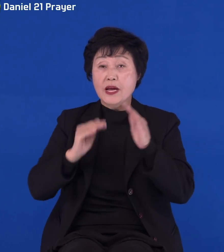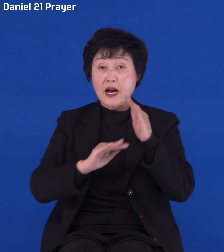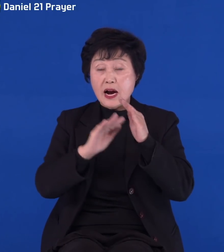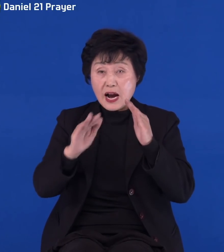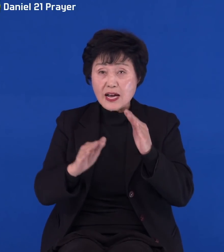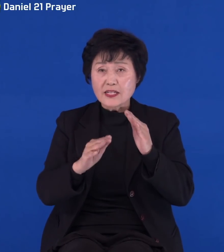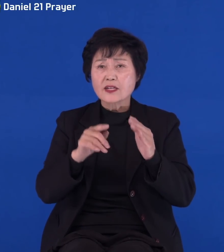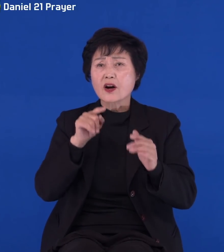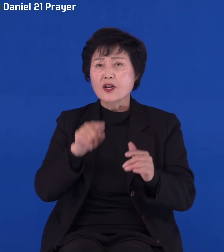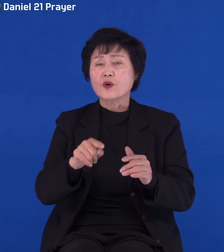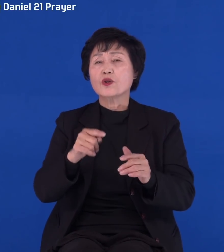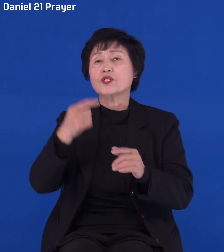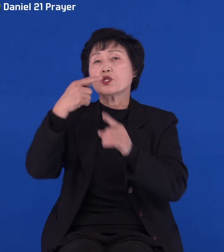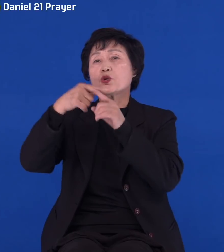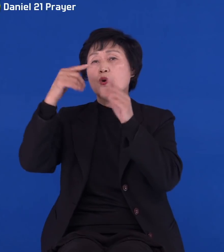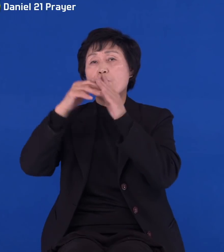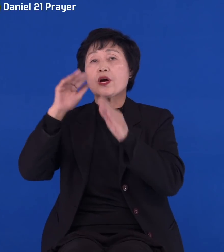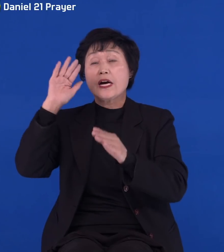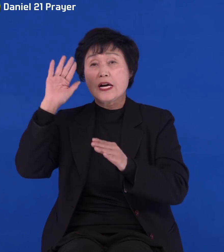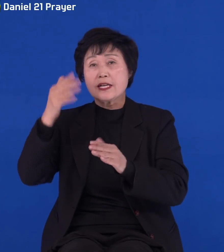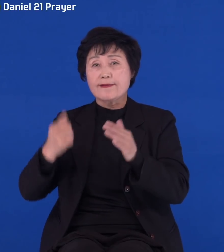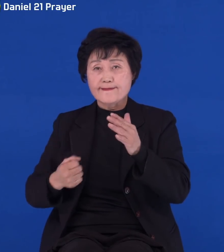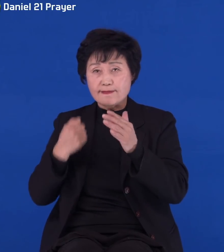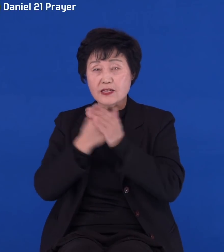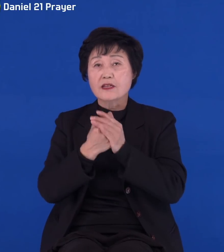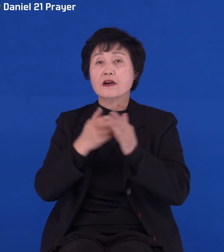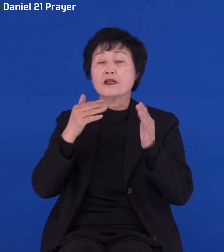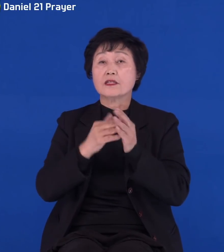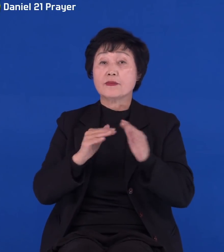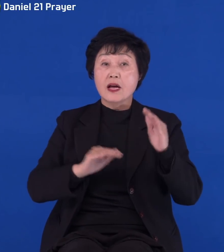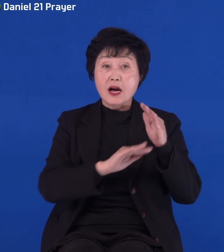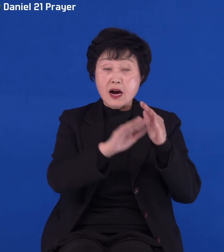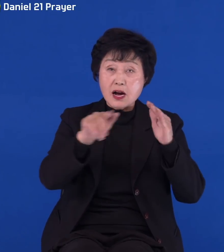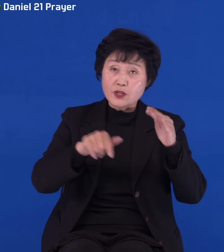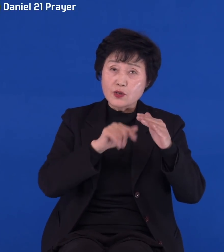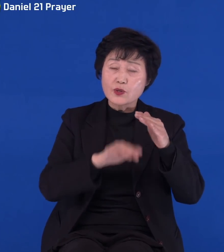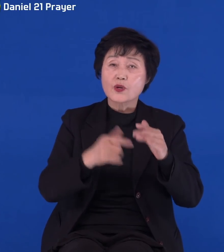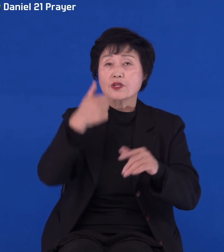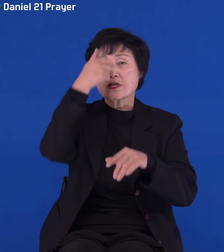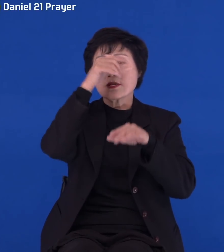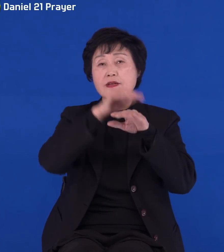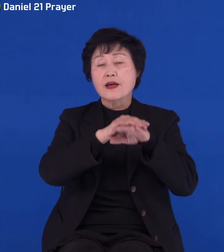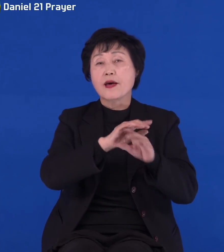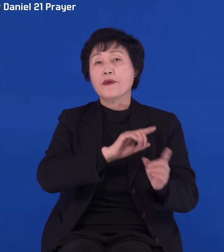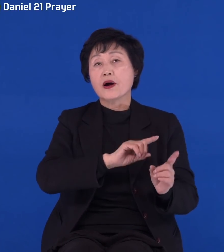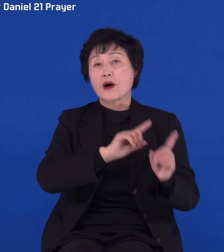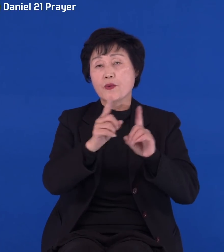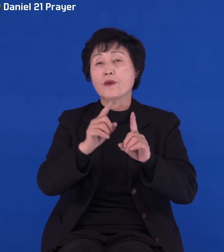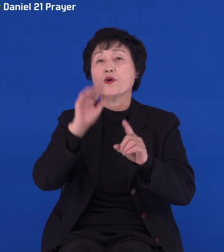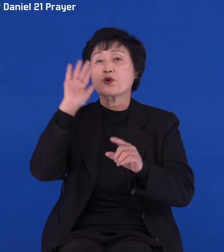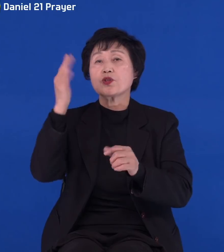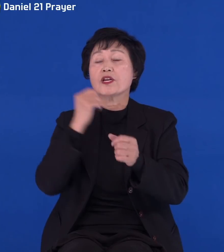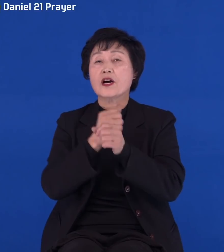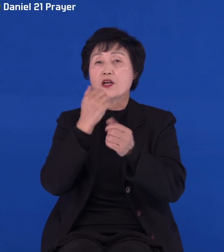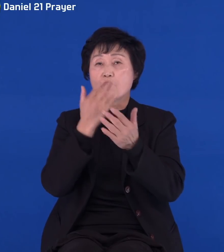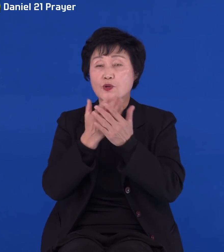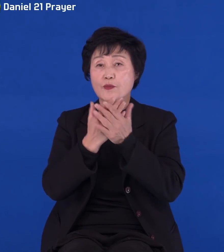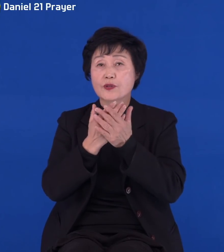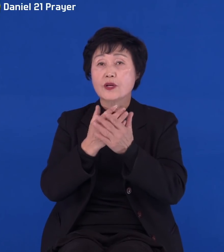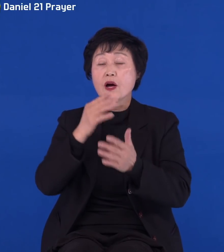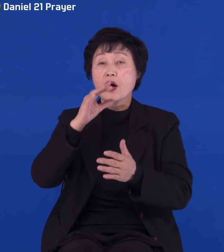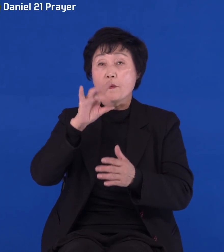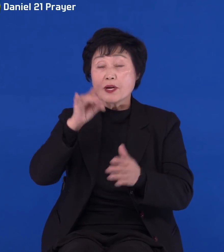되다 우리 이제는 결단하였습니다. 우리 가정 가운데서 예배가 살아나게 하여 주시옵소서. 먼저 된 우리